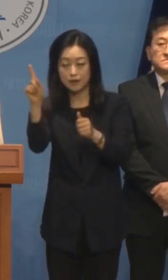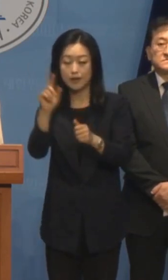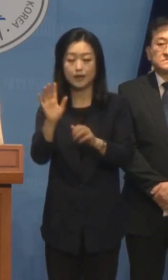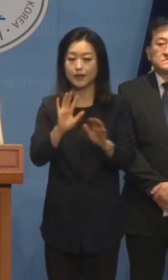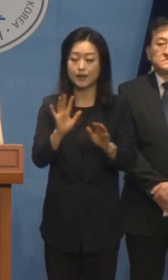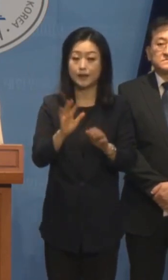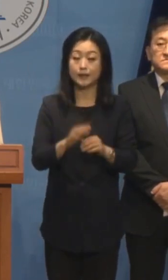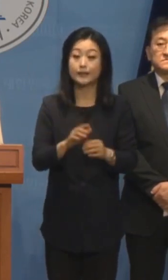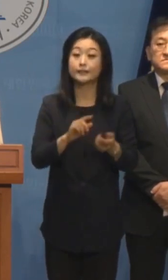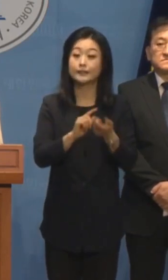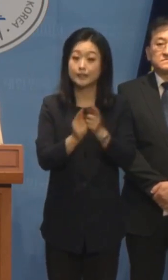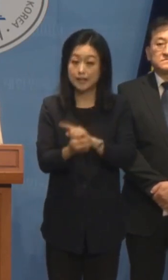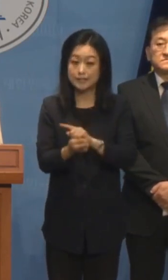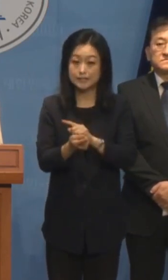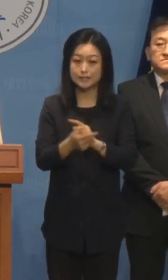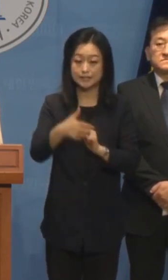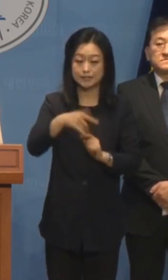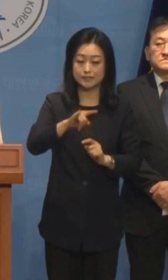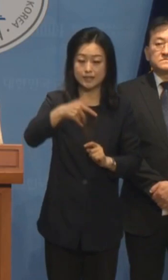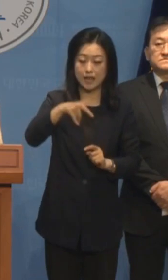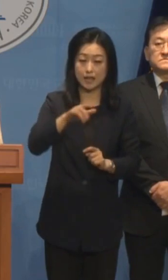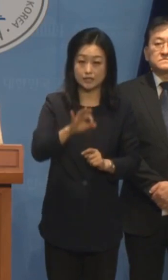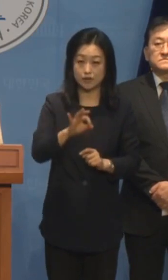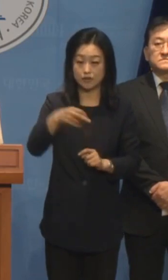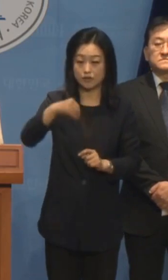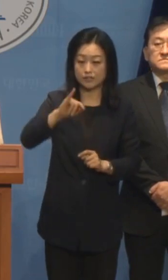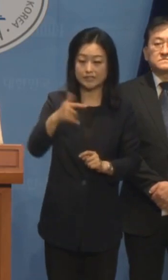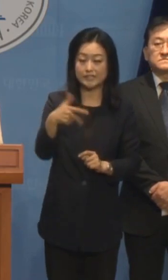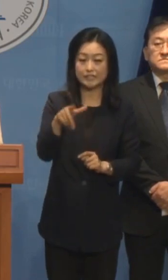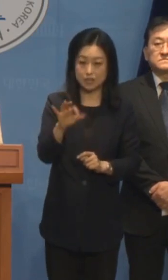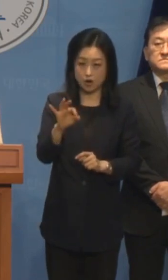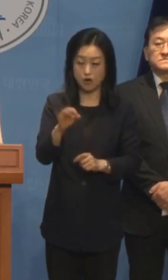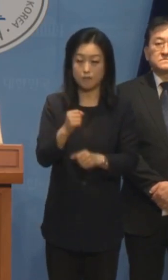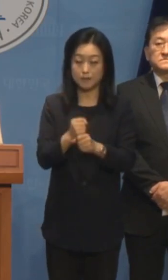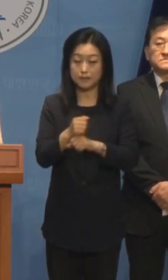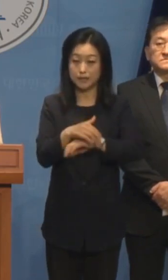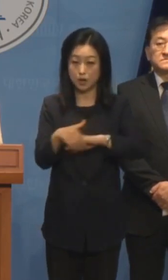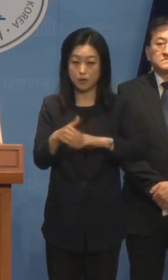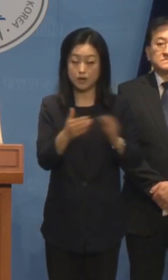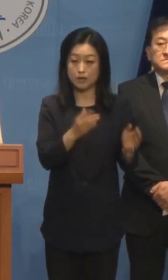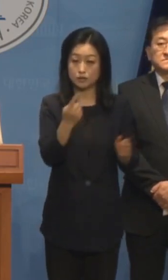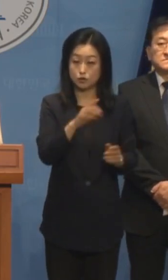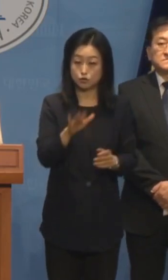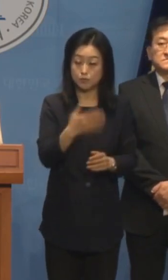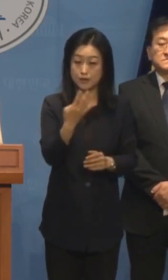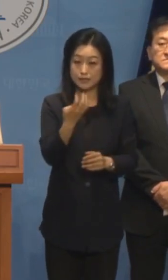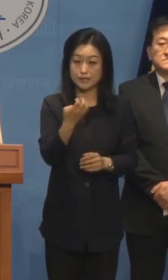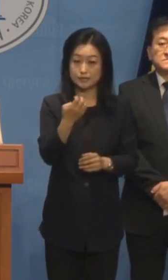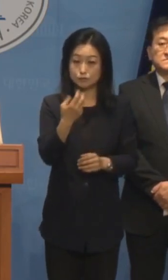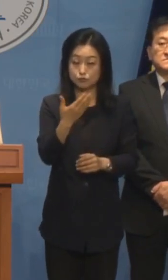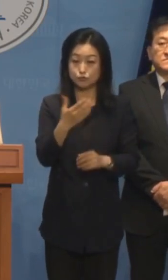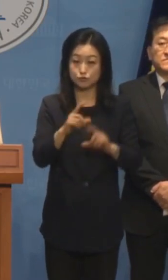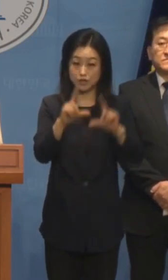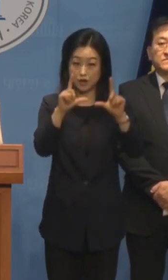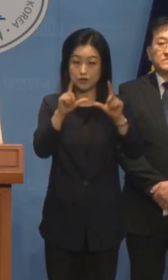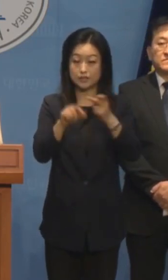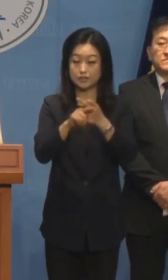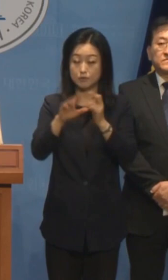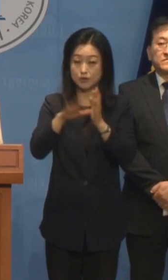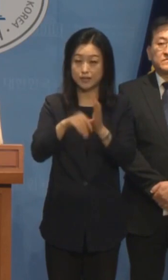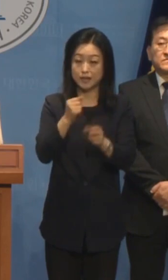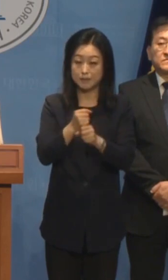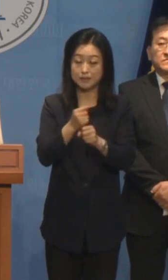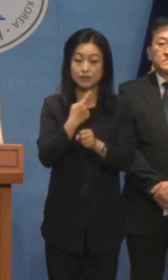재정 신청 제도를 실질화합니다. 1949년 12월 20일 제정되어 시행되어 온